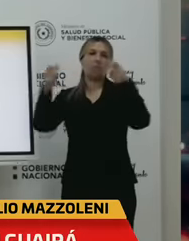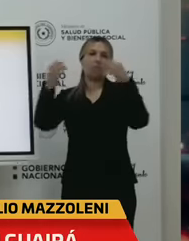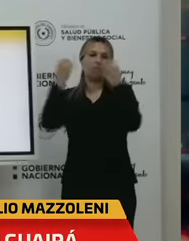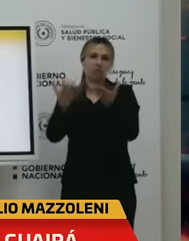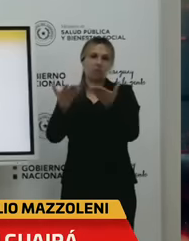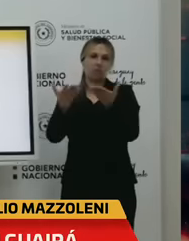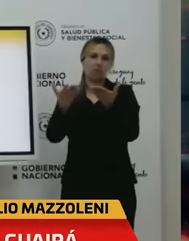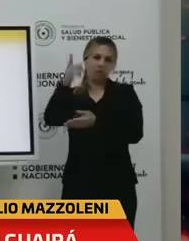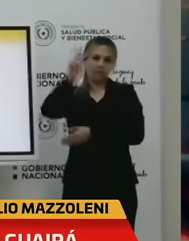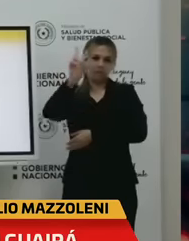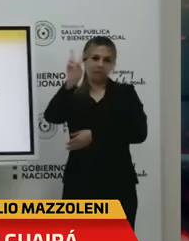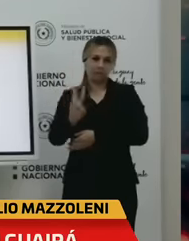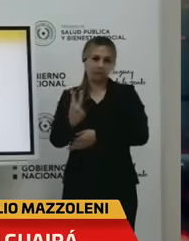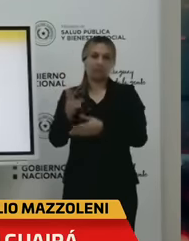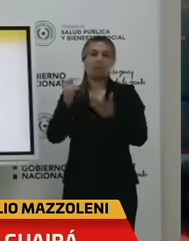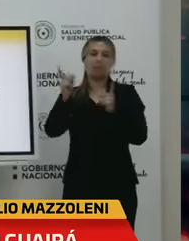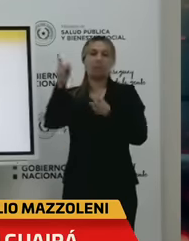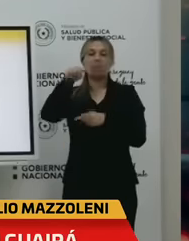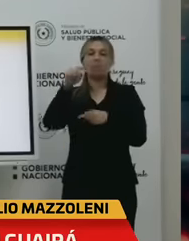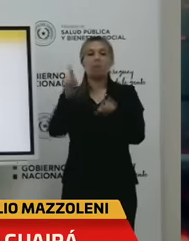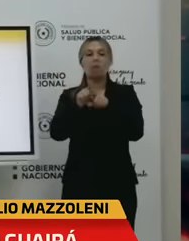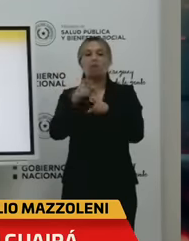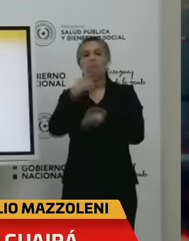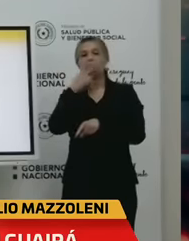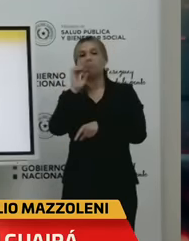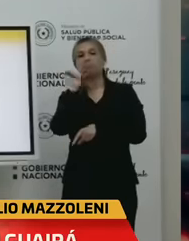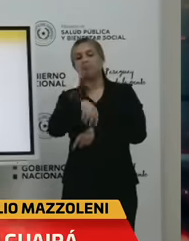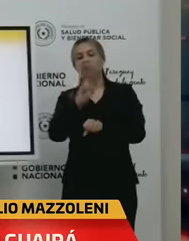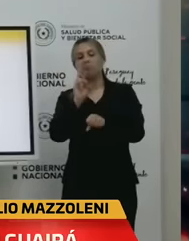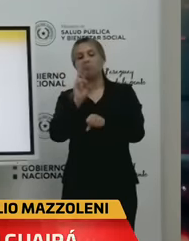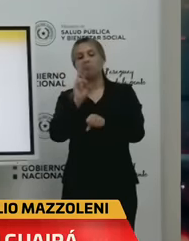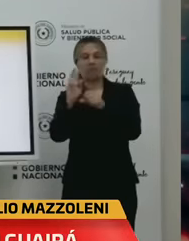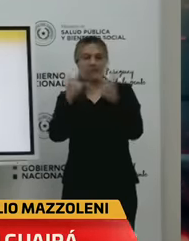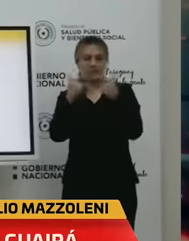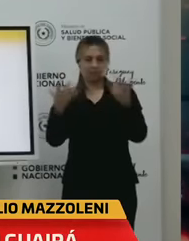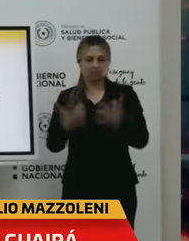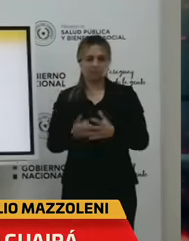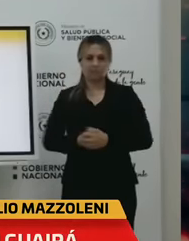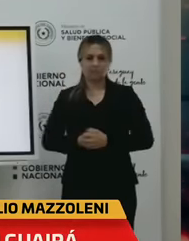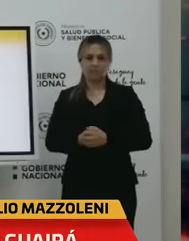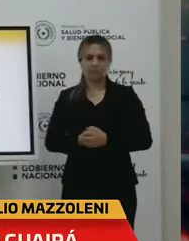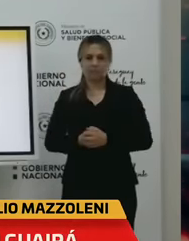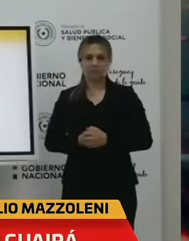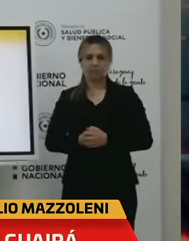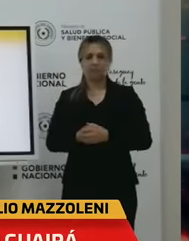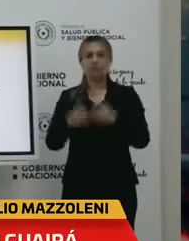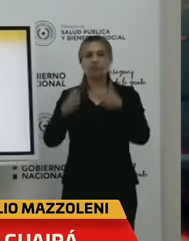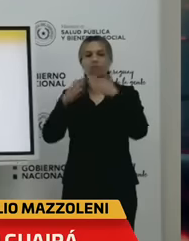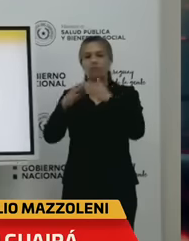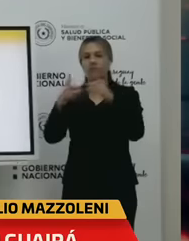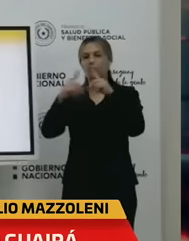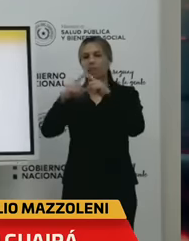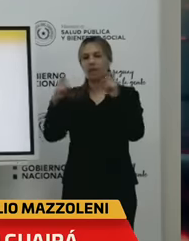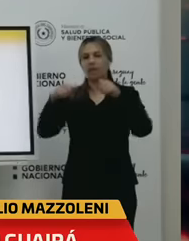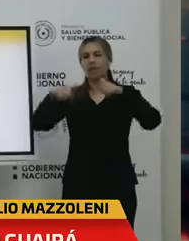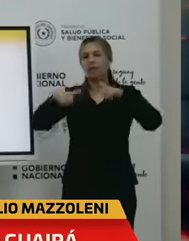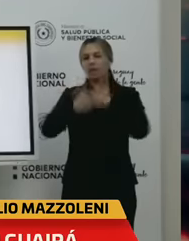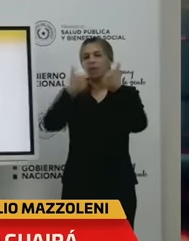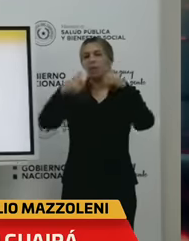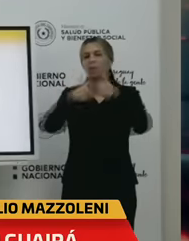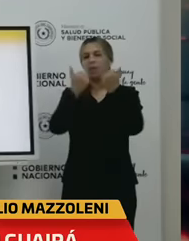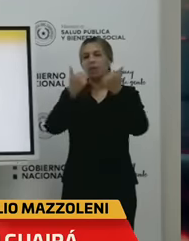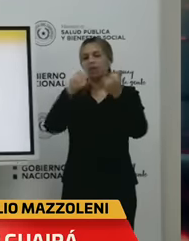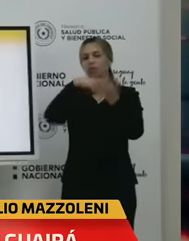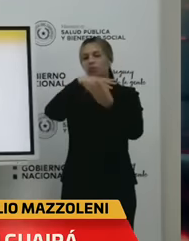vigente y bueno, los descuidos en el ámbito de las reuniones sociales. ¿Los encuentros sociales podrían elevar el número de